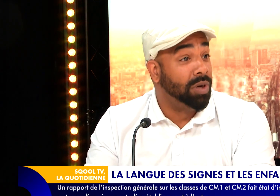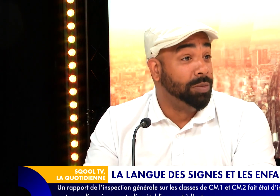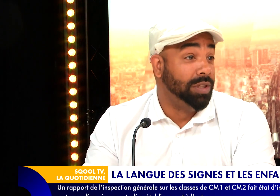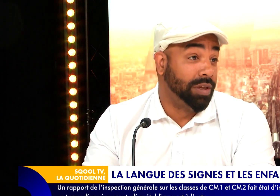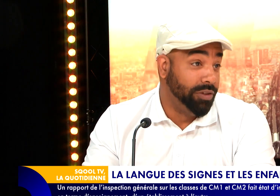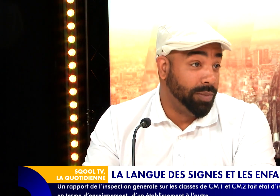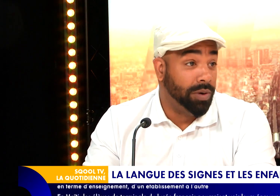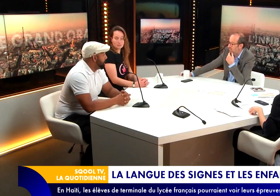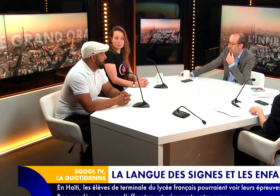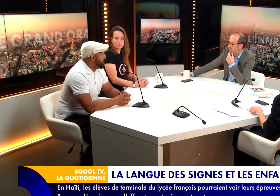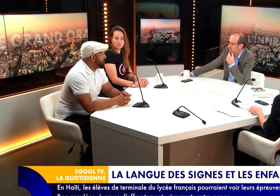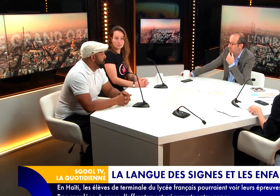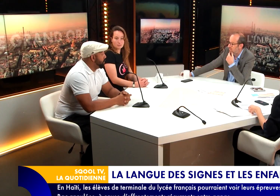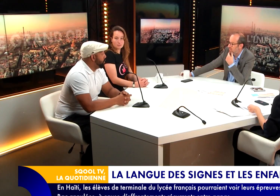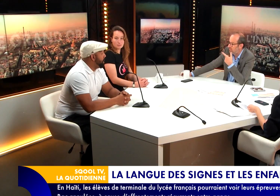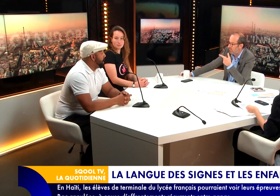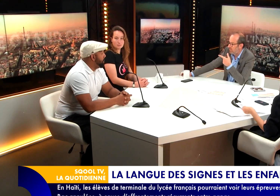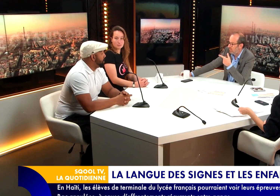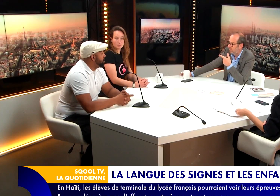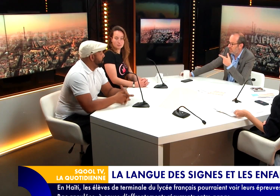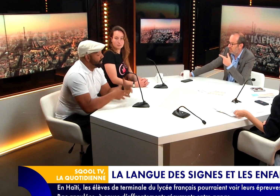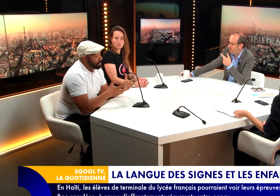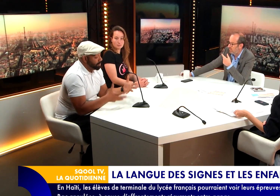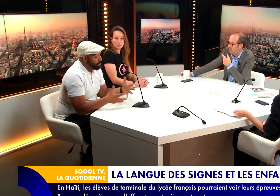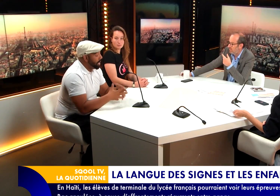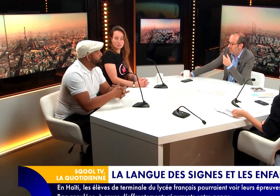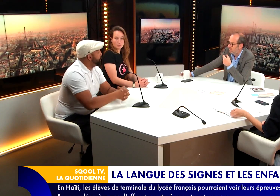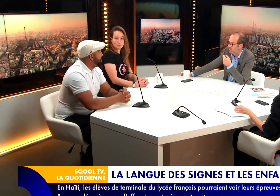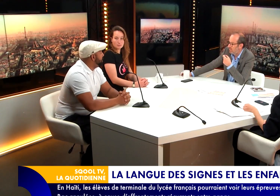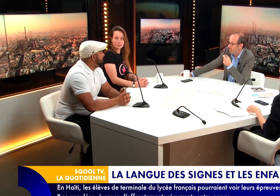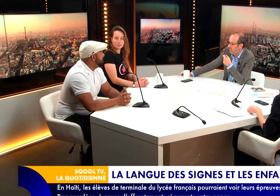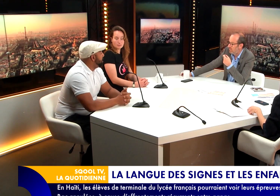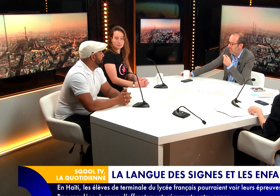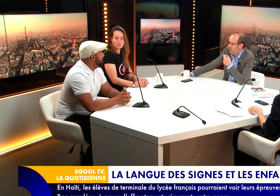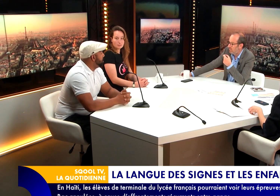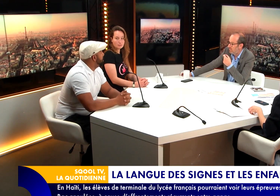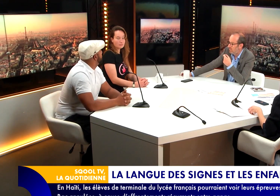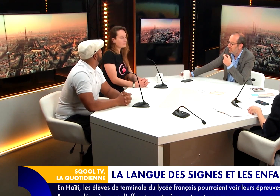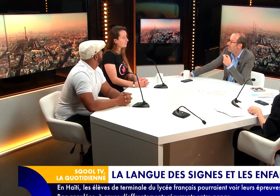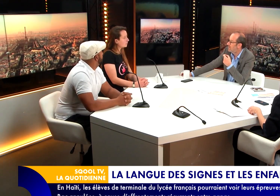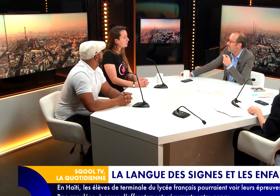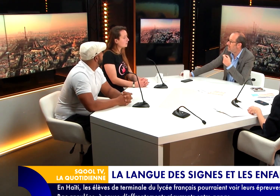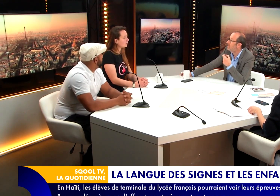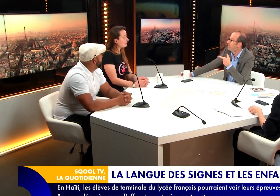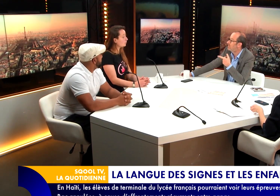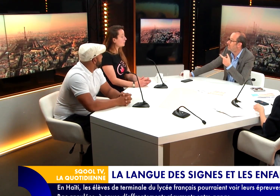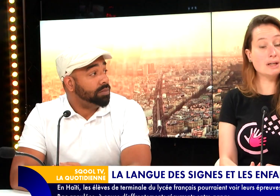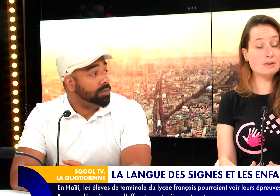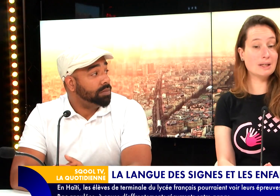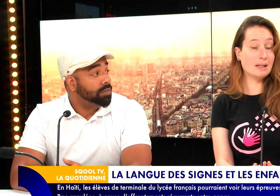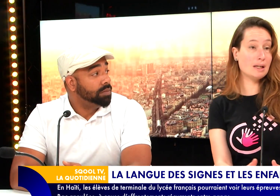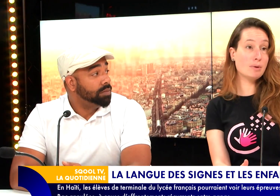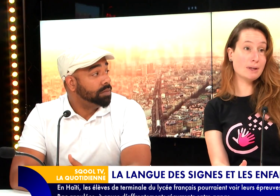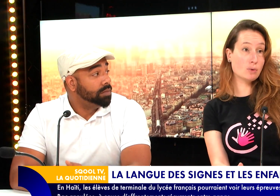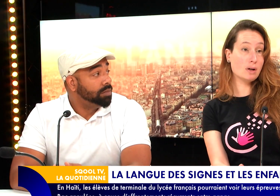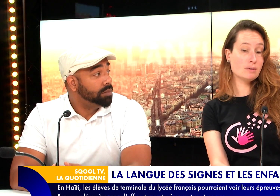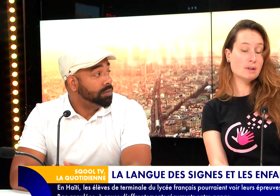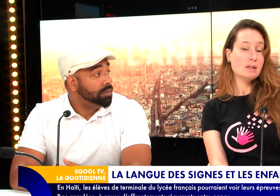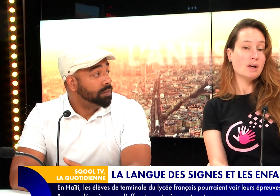lourd administrativement, ce qui fait qu'il y a des personnes sourdes qui abandonnent un peu les études. Oui. Alors nous, on a créé l'album à trois.